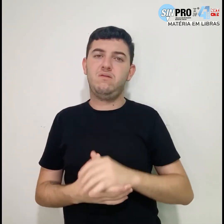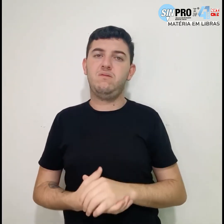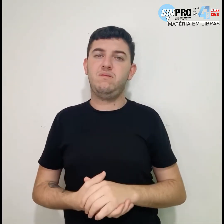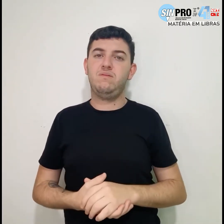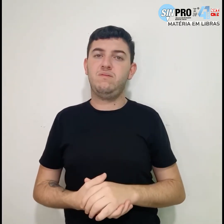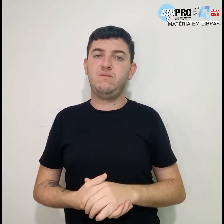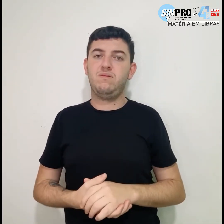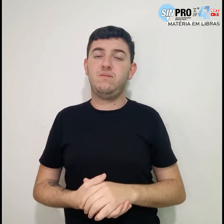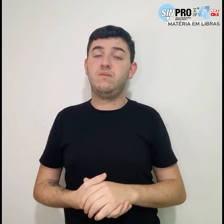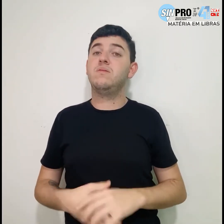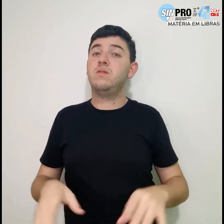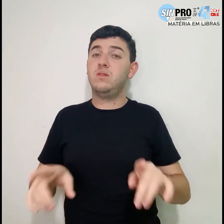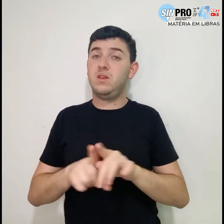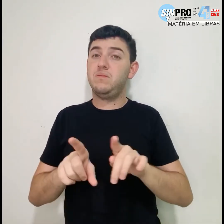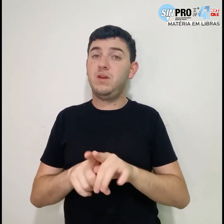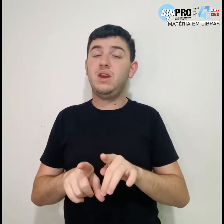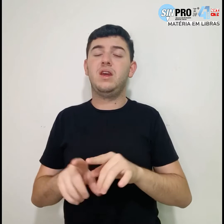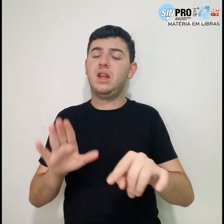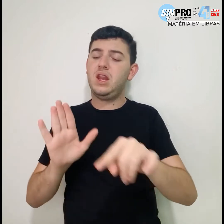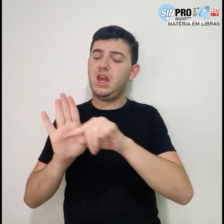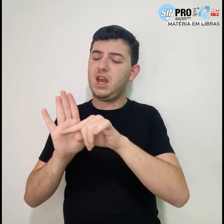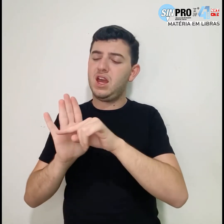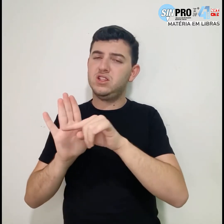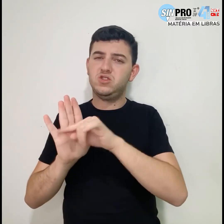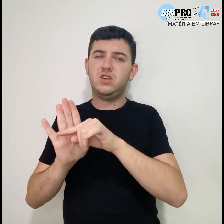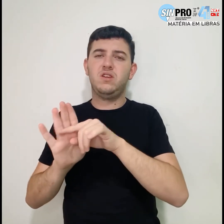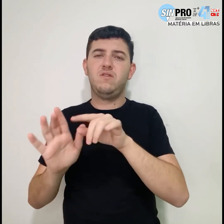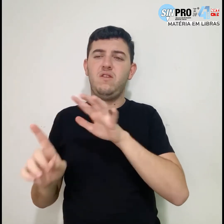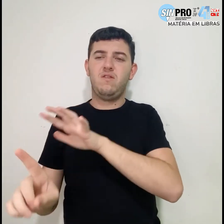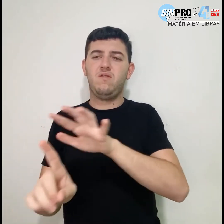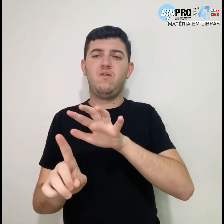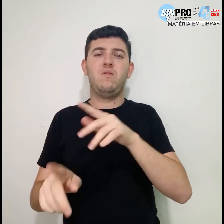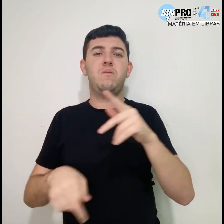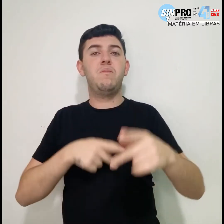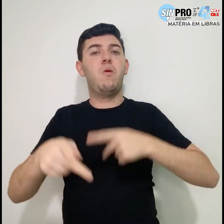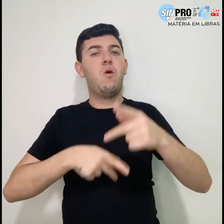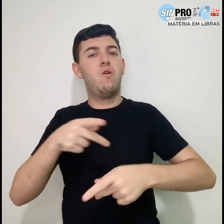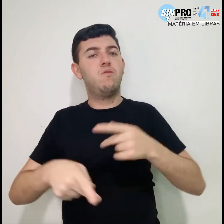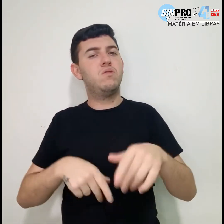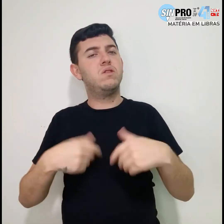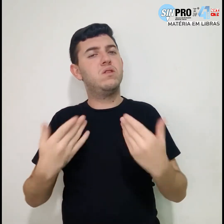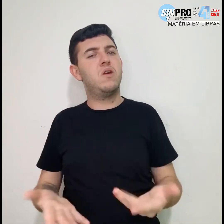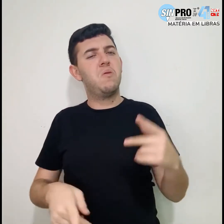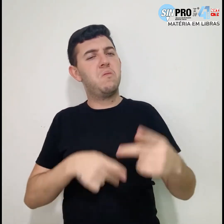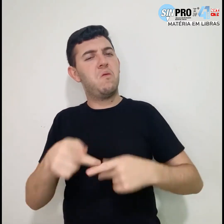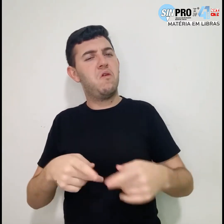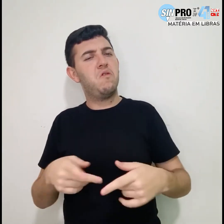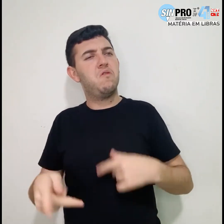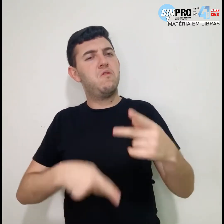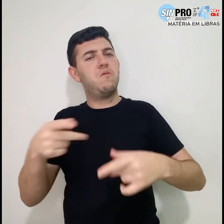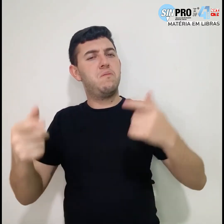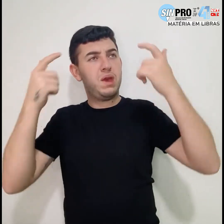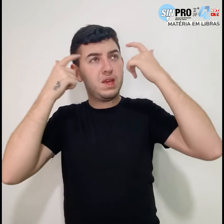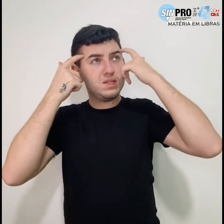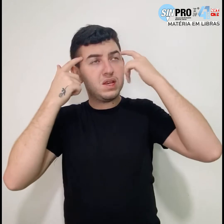Além disso, influi negativamente a população. Com isso, as pessoas entendem que a doença teve variação no fim de semana,